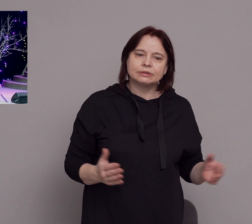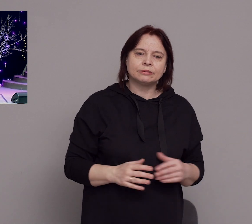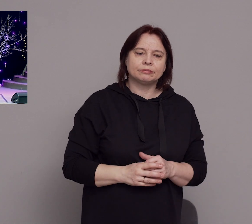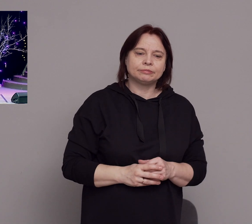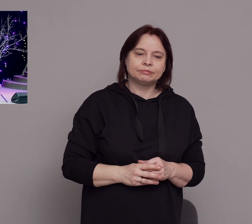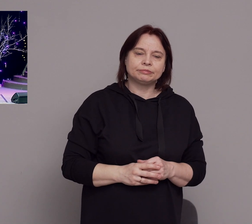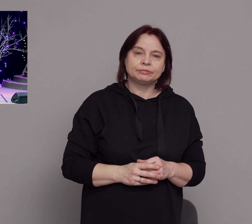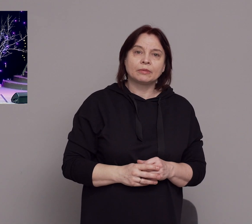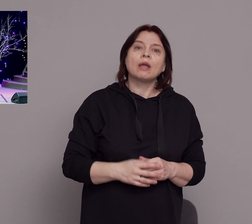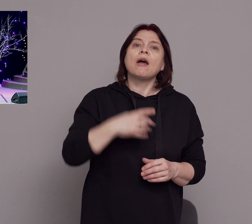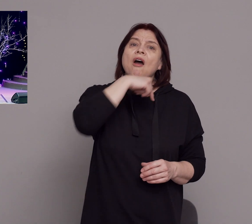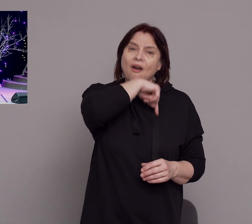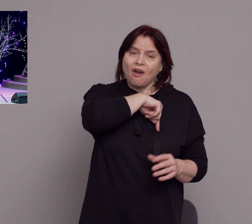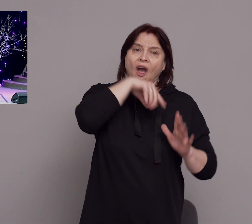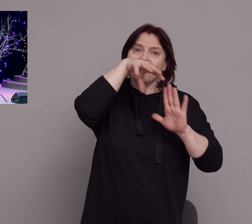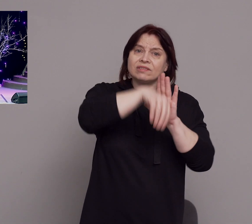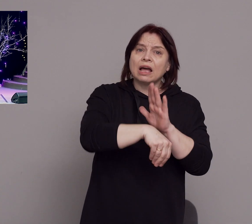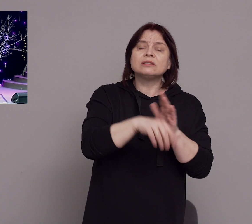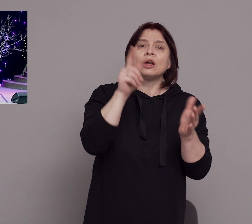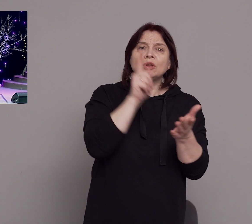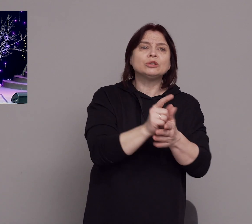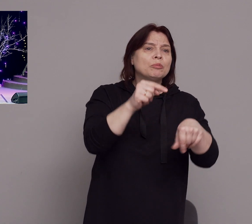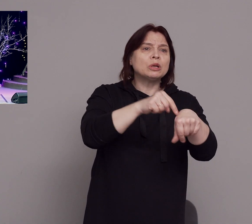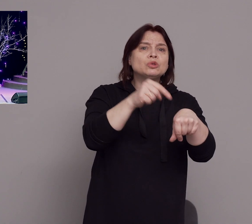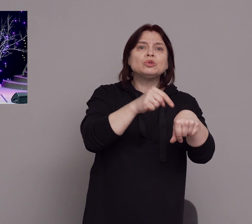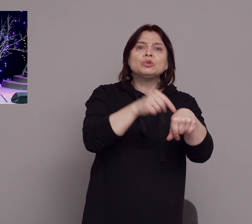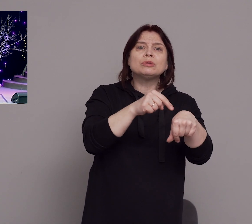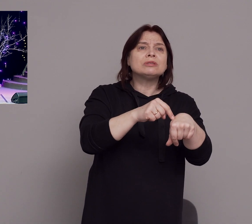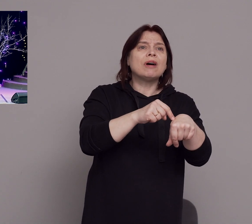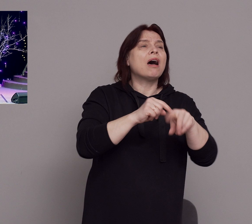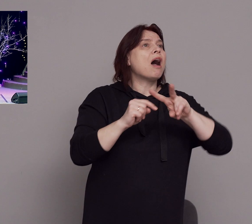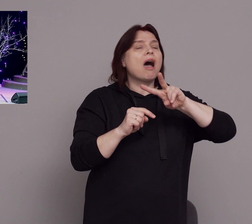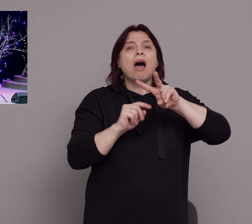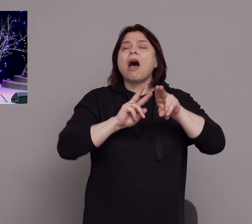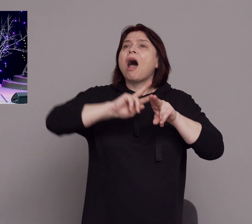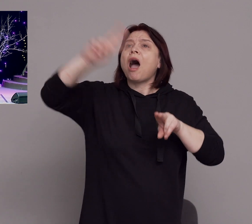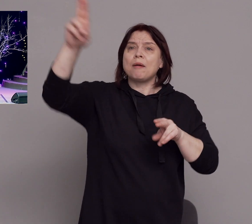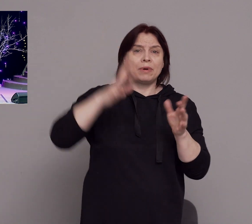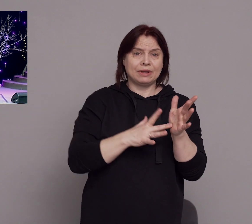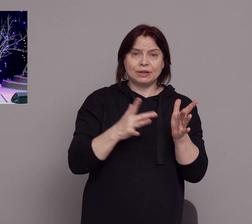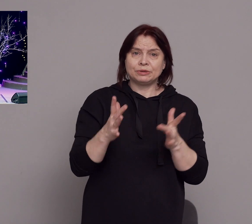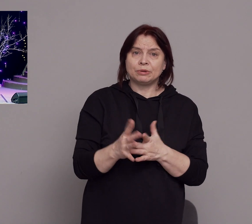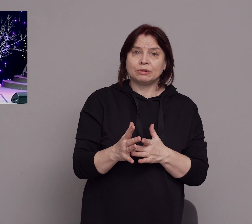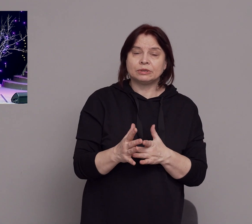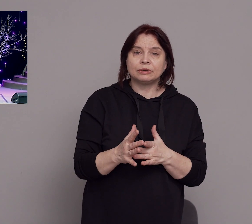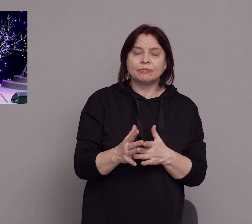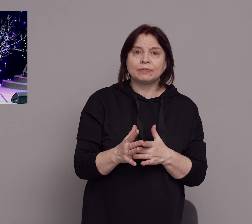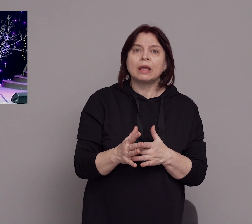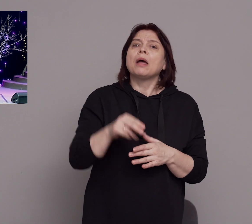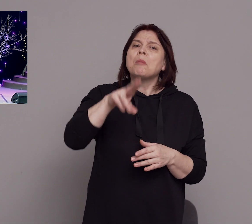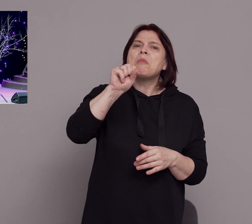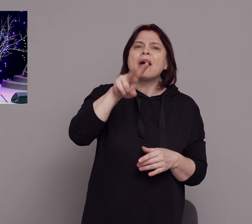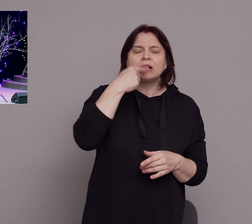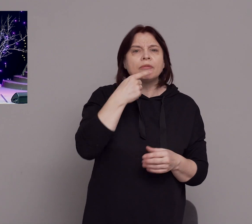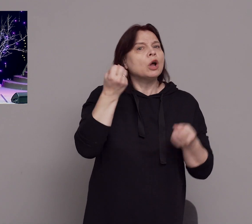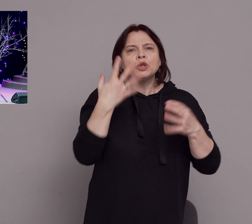в нас должны быть те же чувствования. Апостол Павел не говорит, что мы должны только поступать так, как сделал Христос. Он призывает нас к